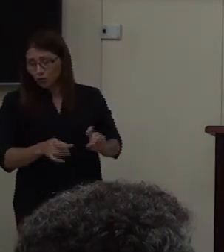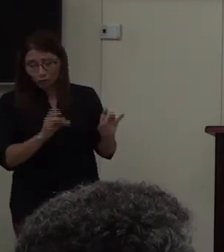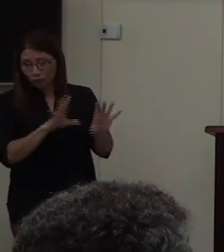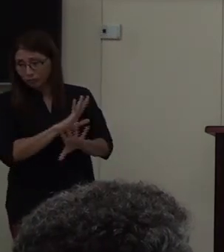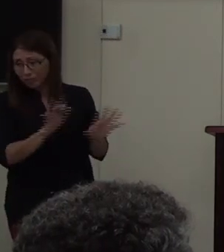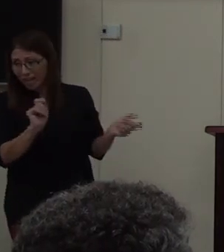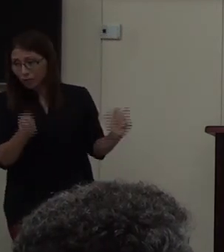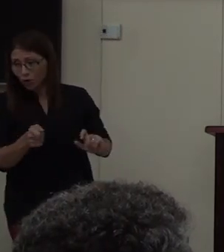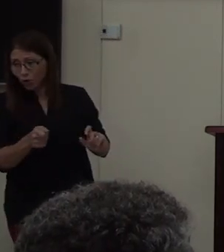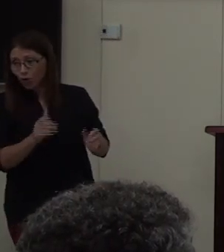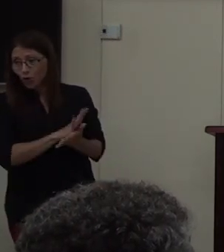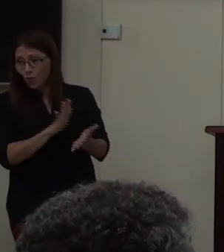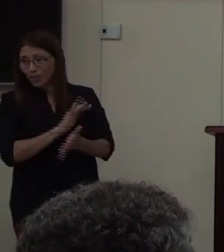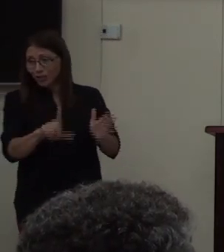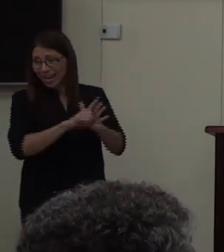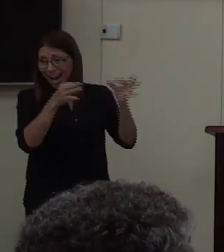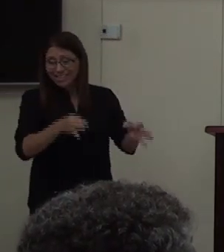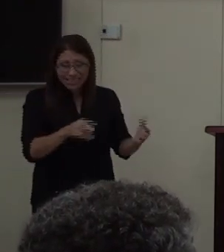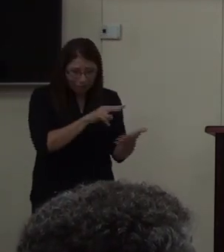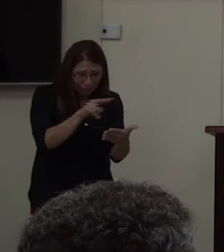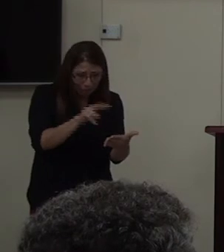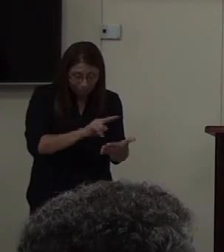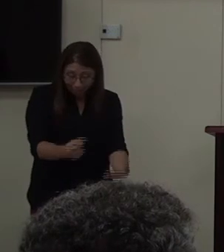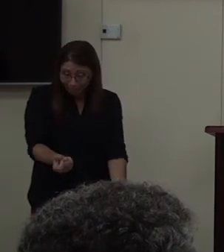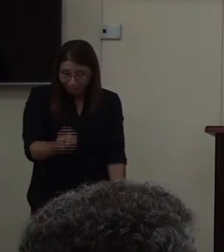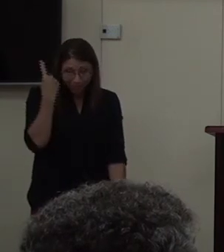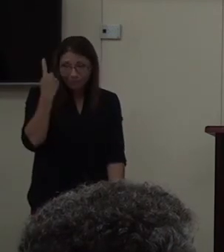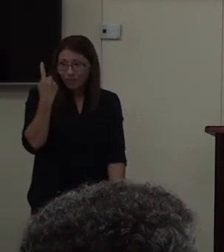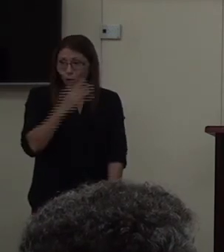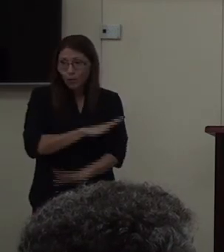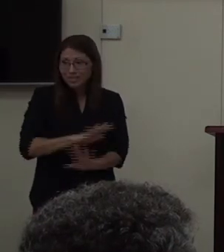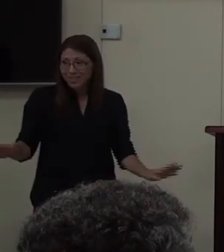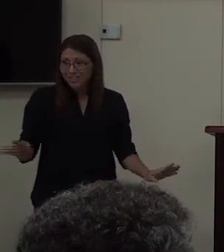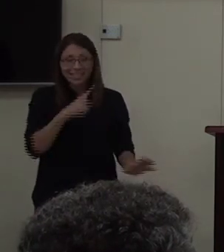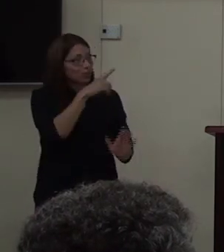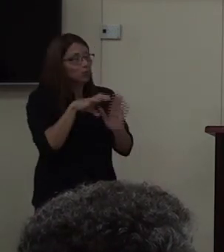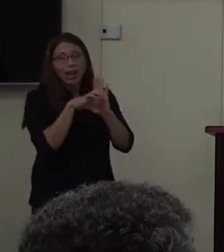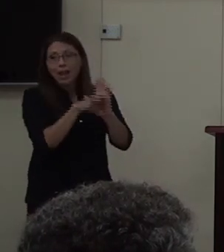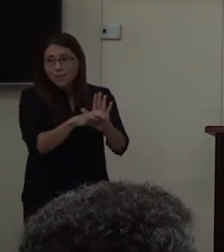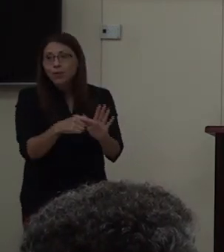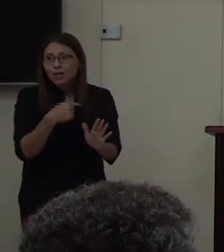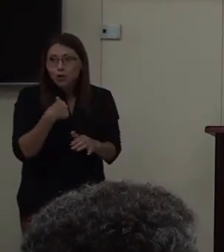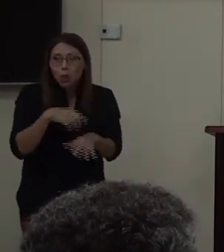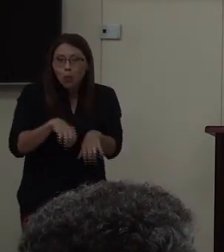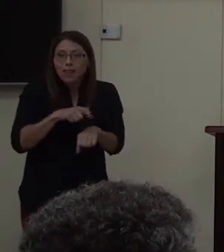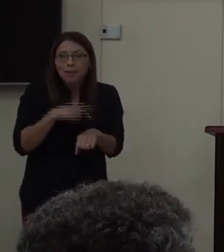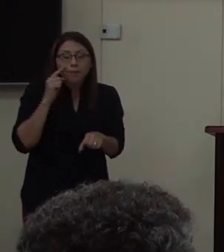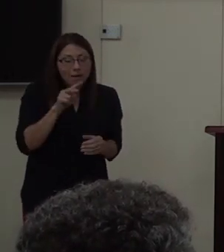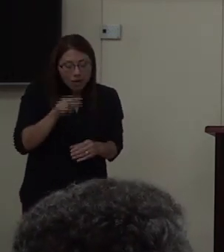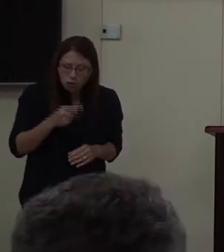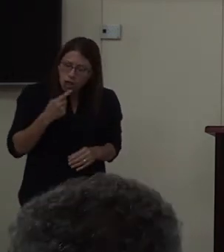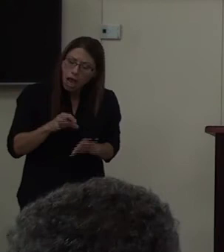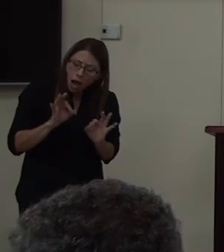son completamente incomprensibles. Este es un ejemplo al que me tomé el tiempo de verlo, porque yo les decía, muy bien, está traducida